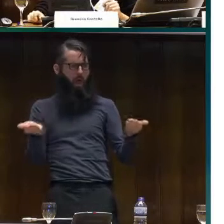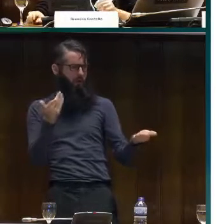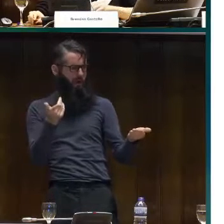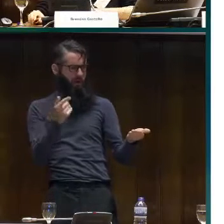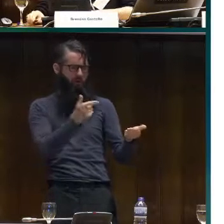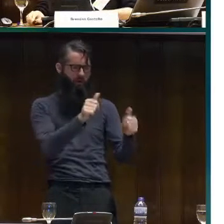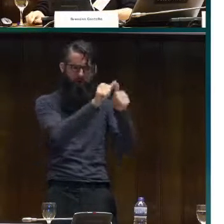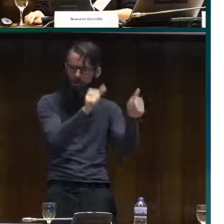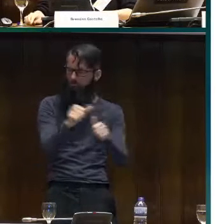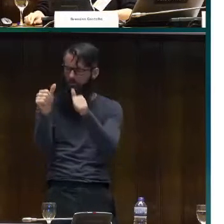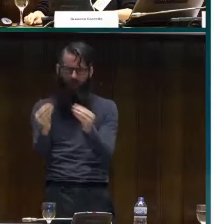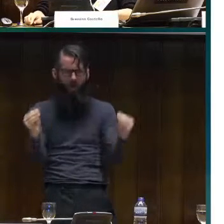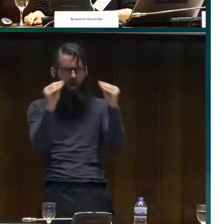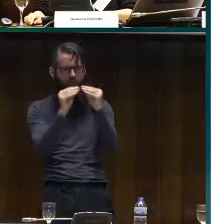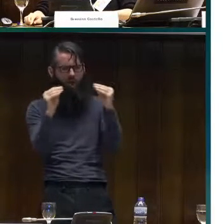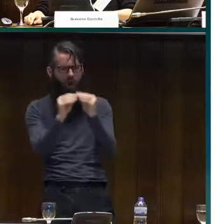contrastarlas.